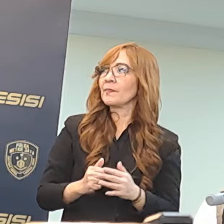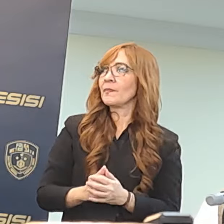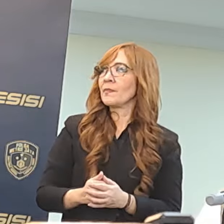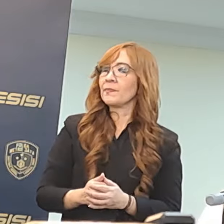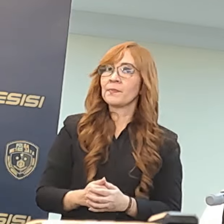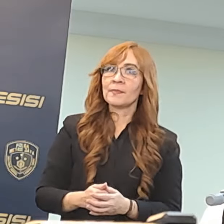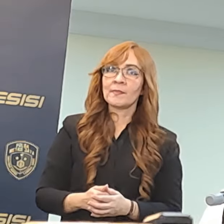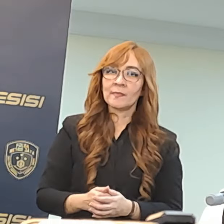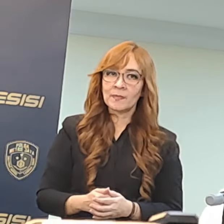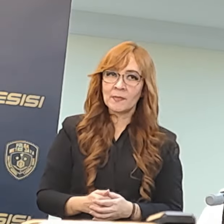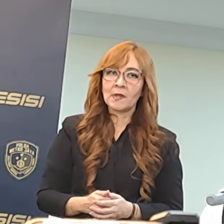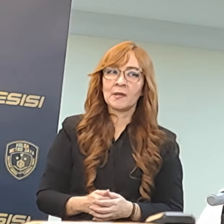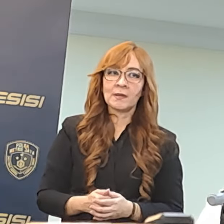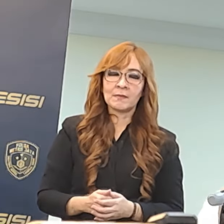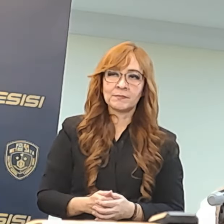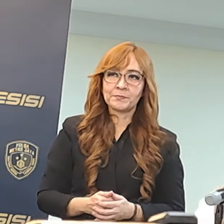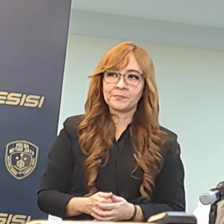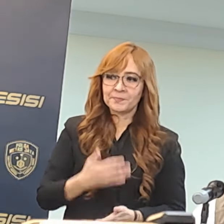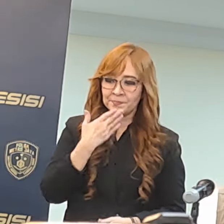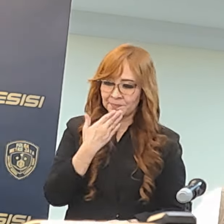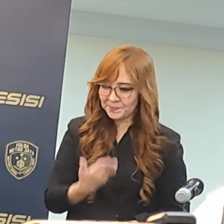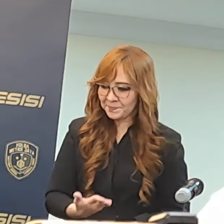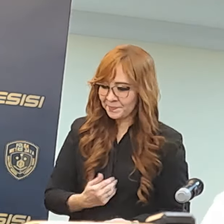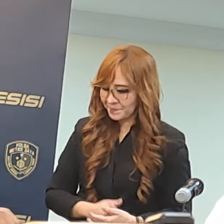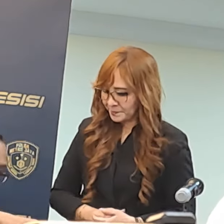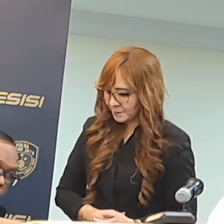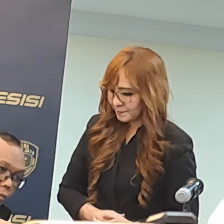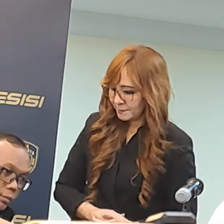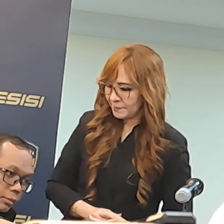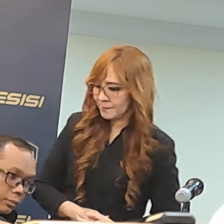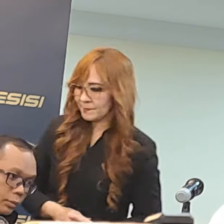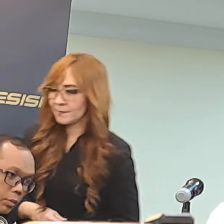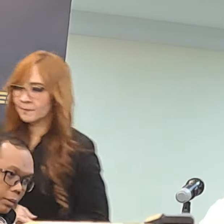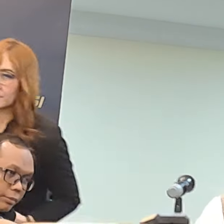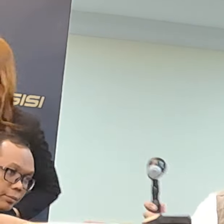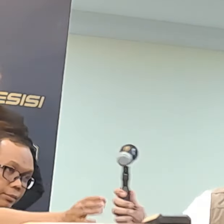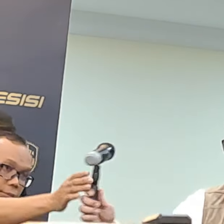Bapak. Terima kasih.